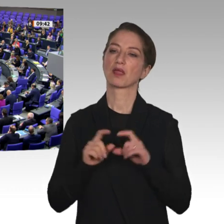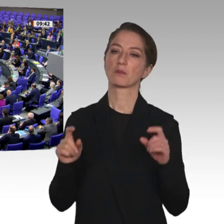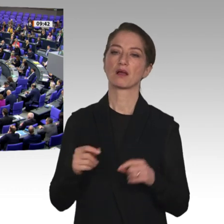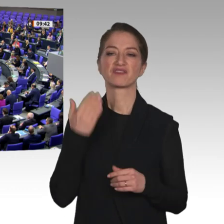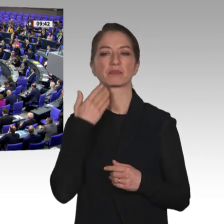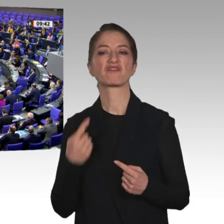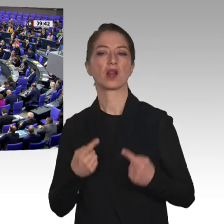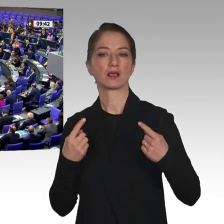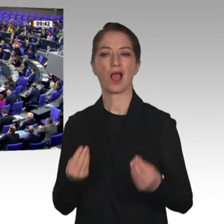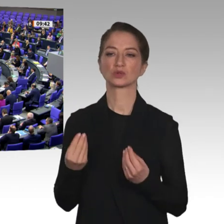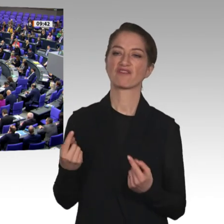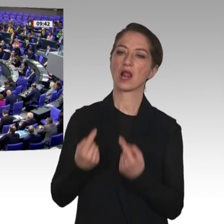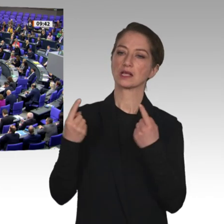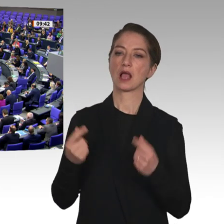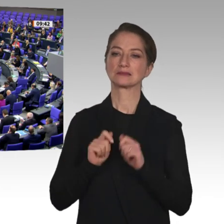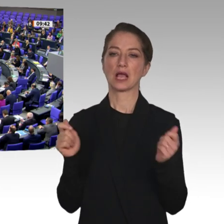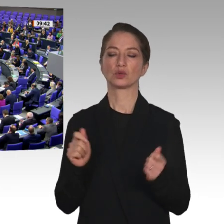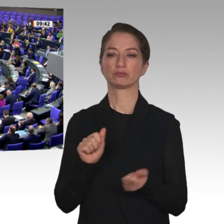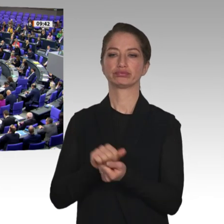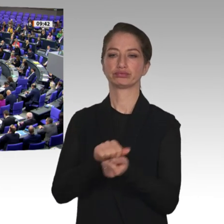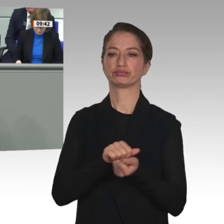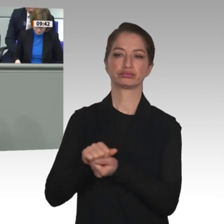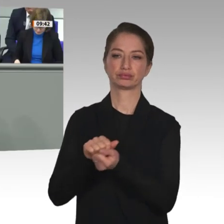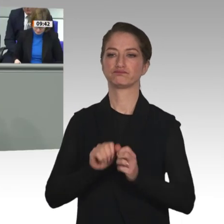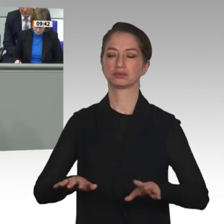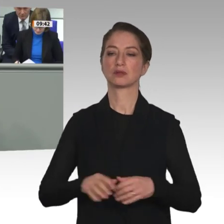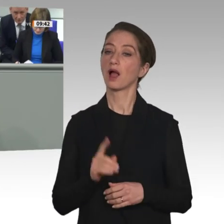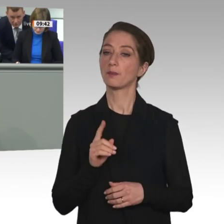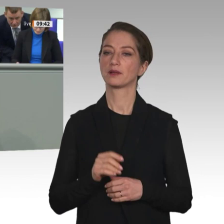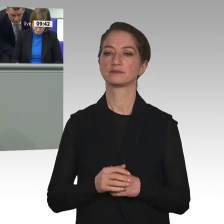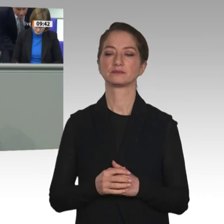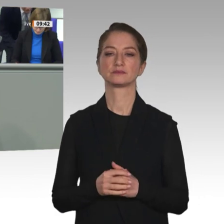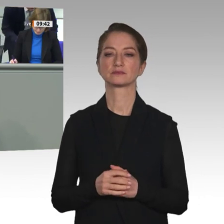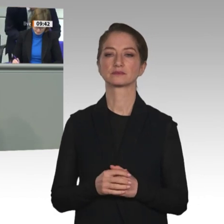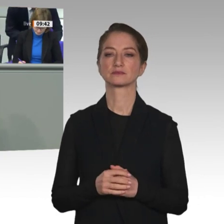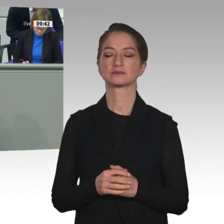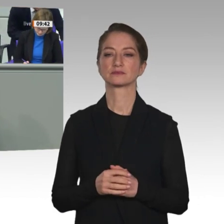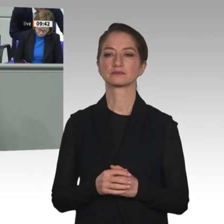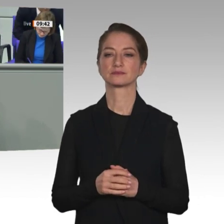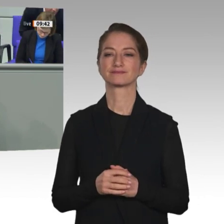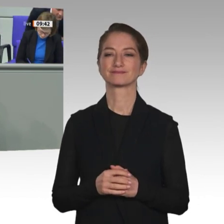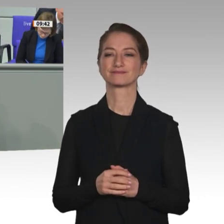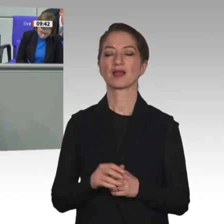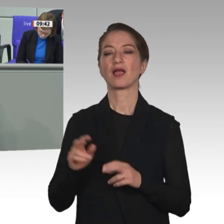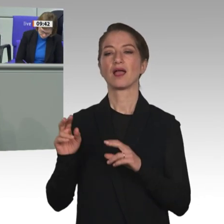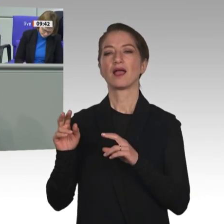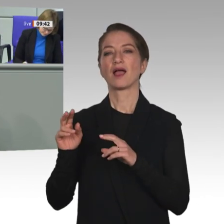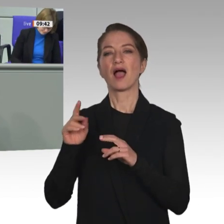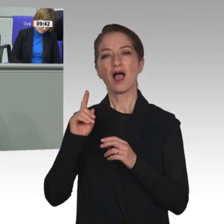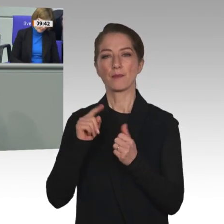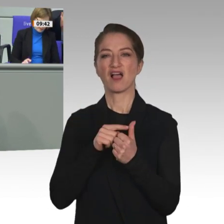über Ausländerfeindlichkeit berichtet. Aber Ferhat, Mercedes, Sedat, Gökhan,